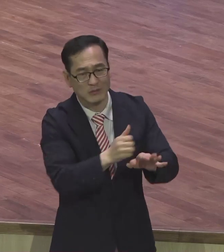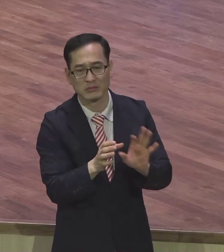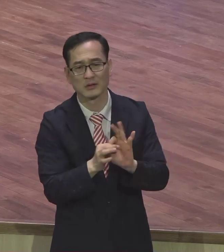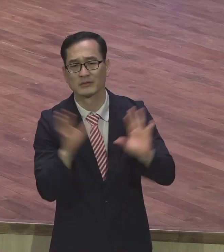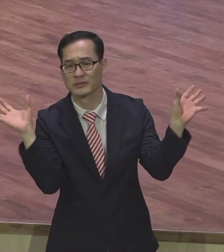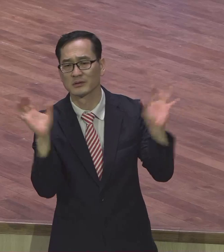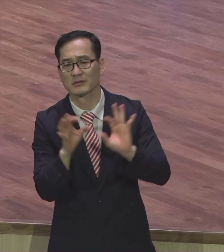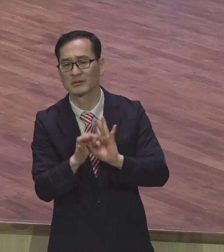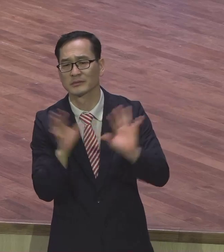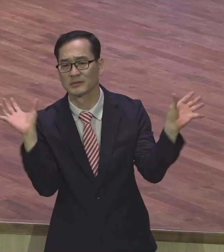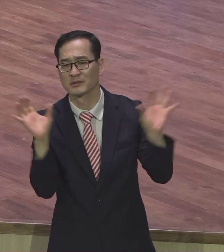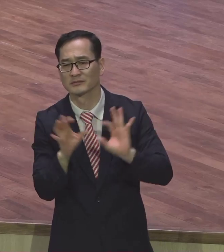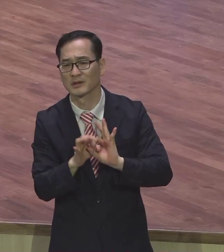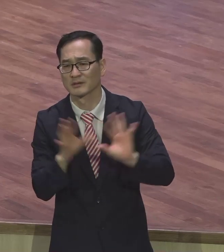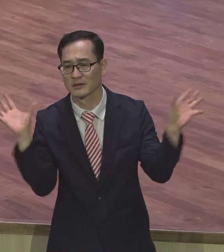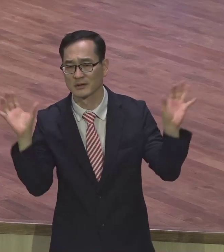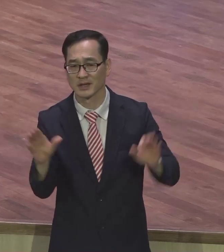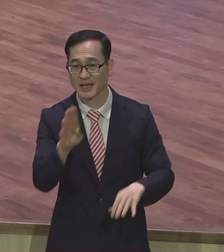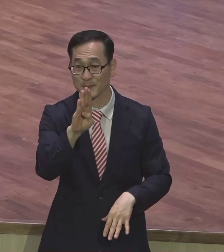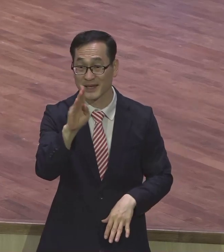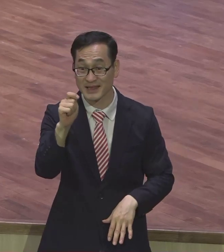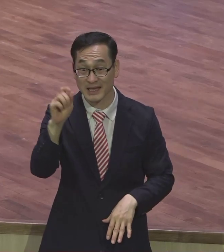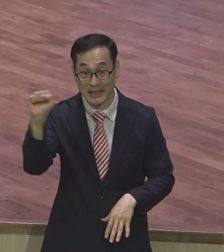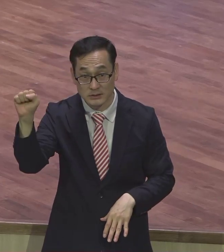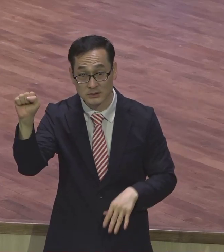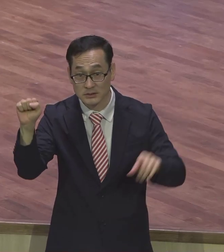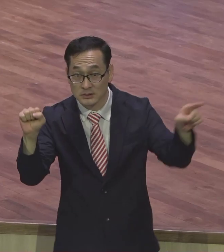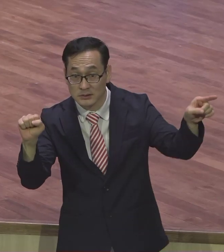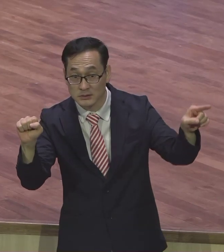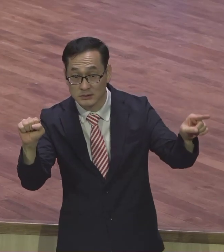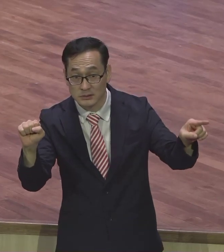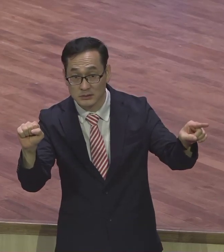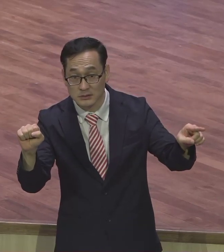BTS 우리 염라든지